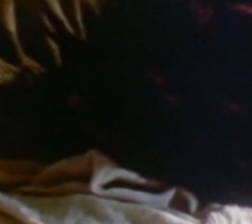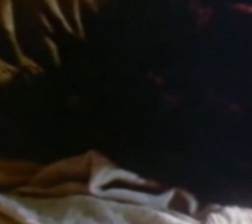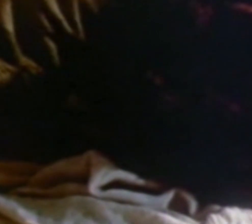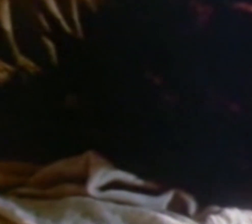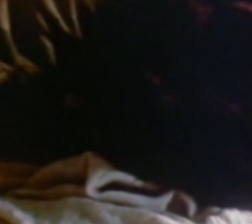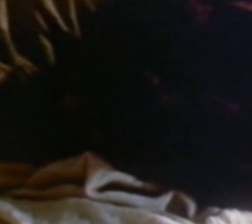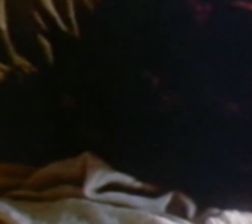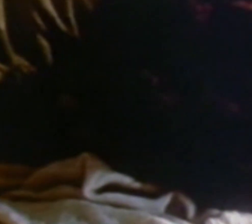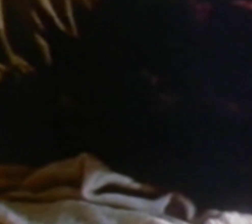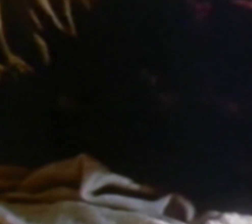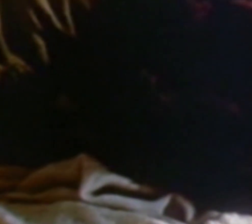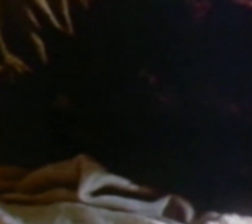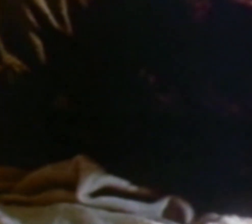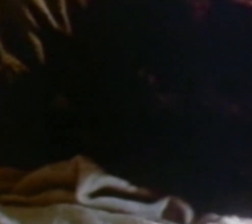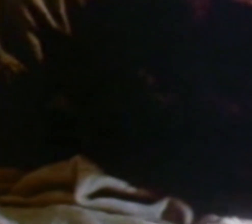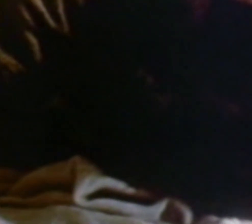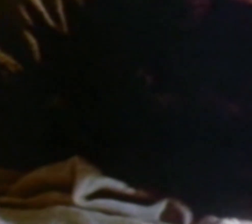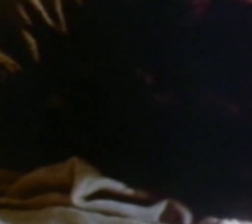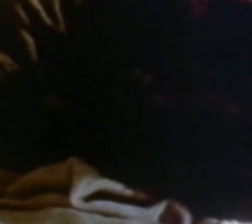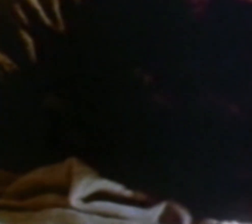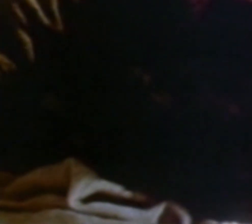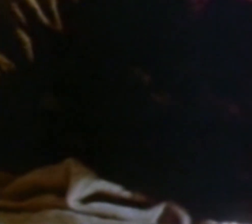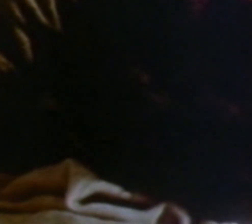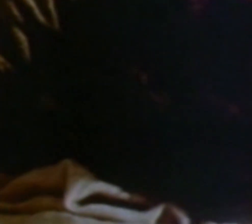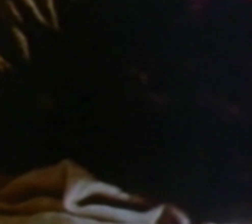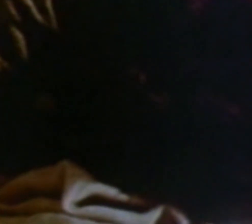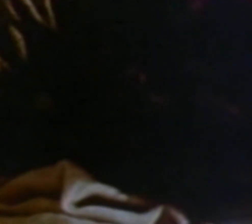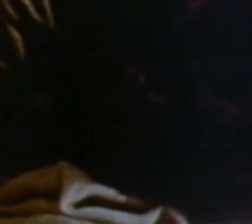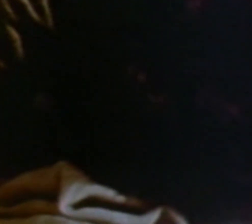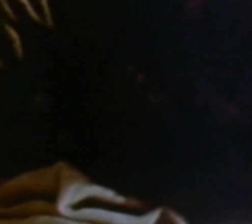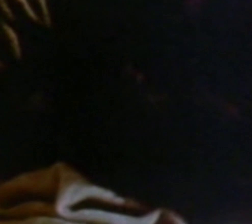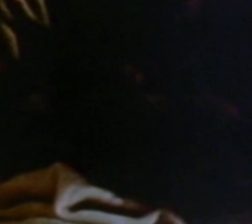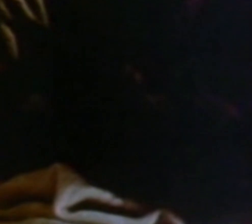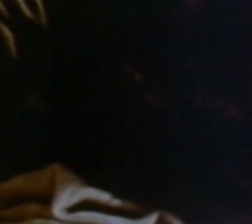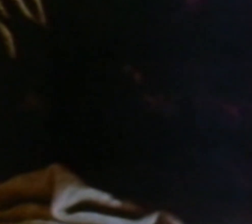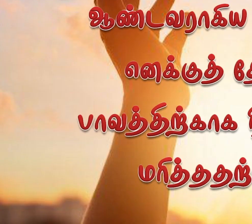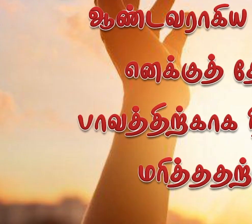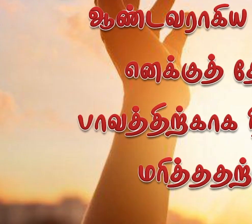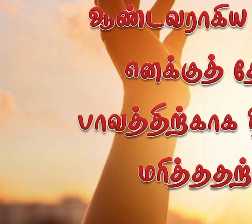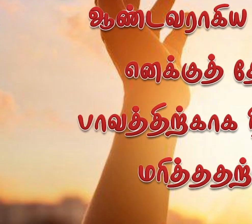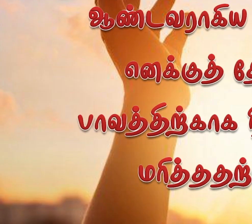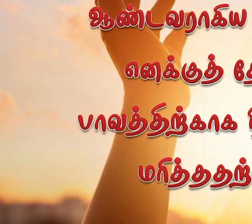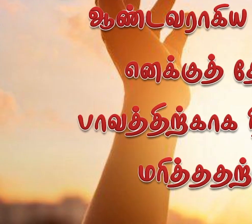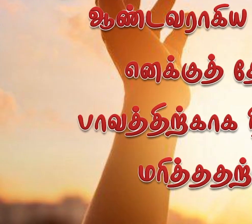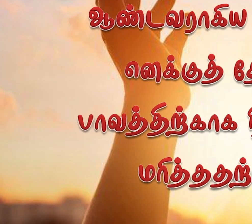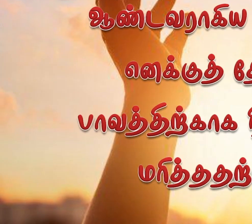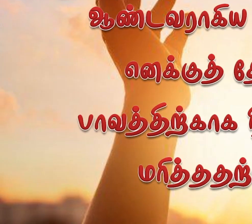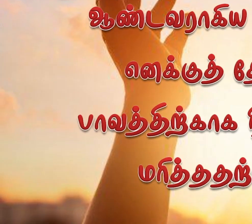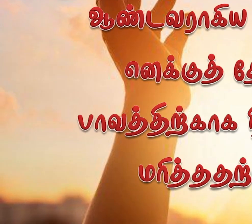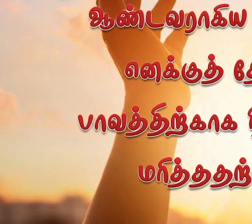ஜெபத்தை ஒவ்வொரு வாக்கியமாக சொல்லும்போது நீங்களும் அமைதியாக சொல்லுங்கள். ஆண்டவராகிய